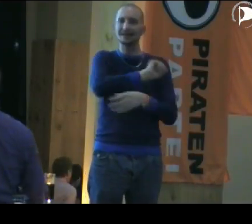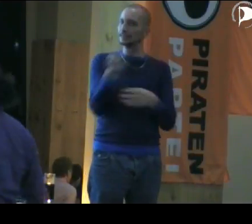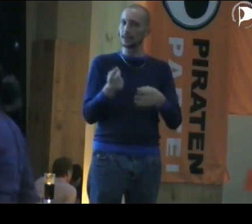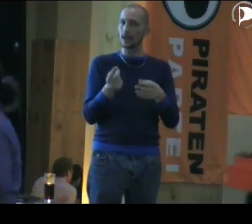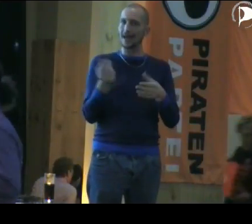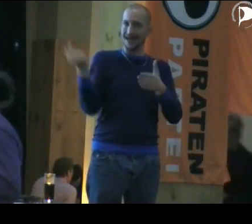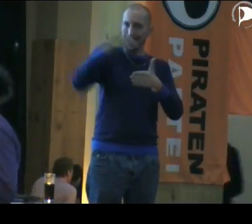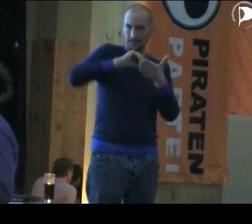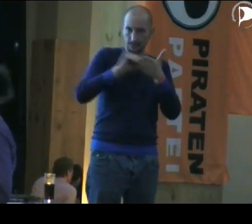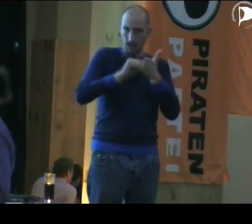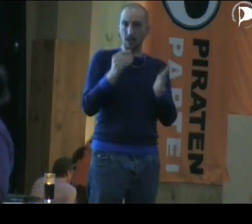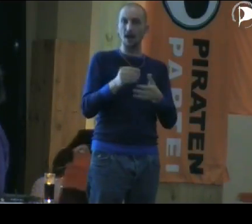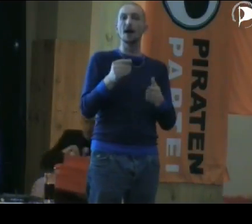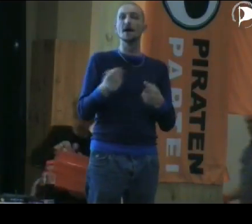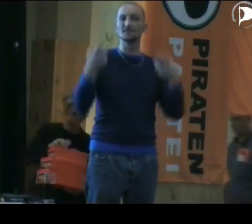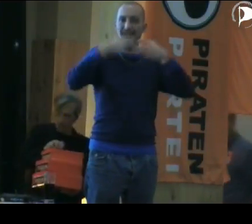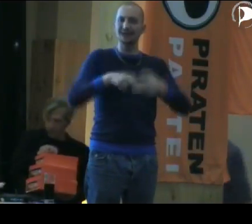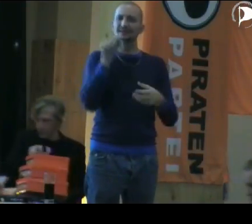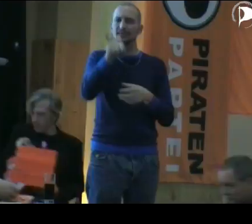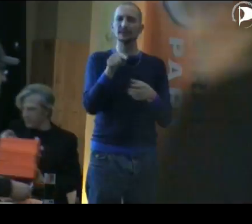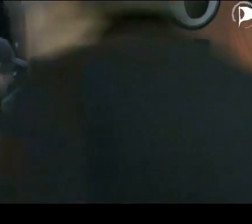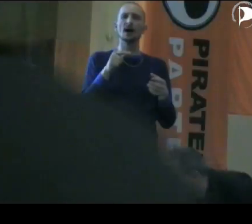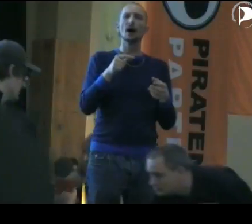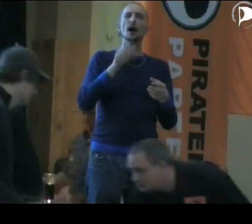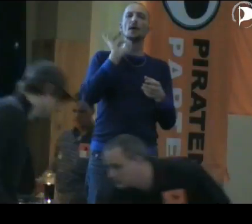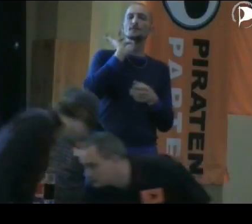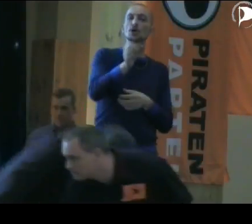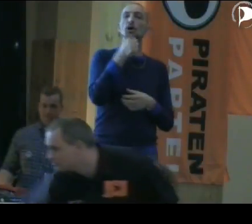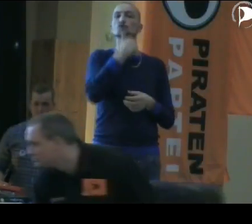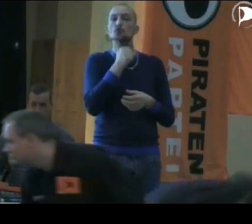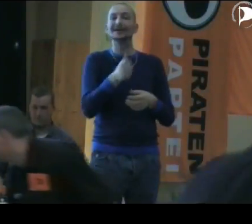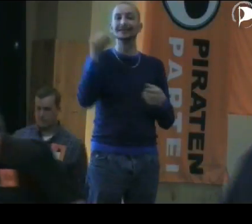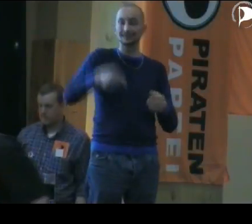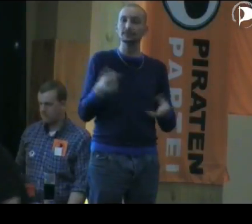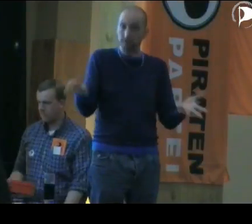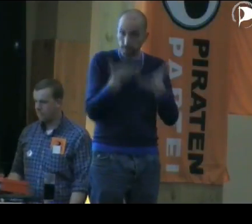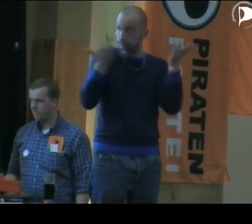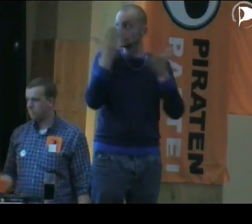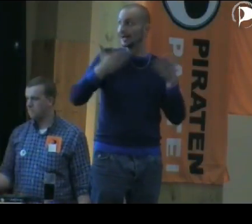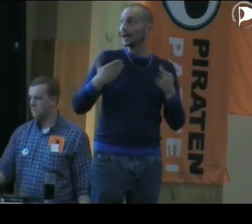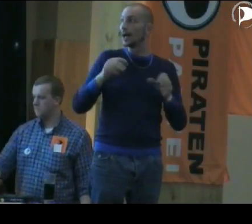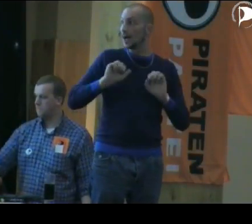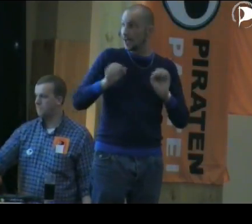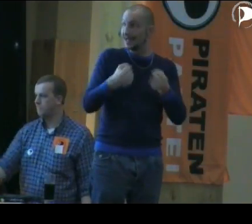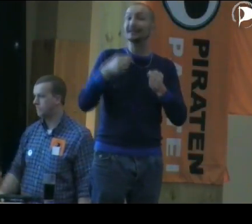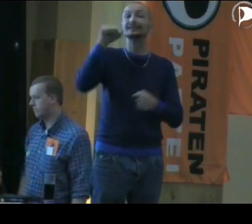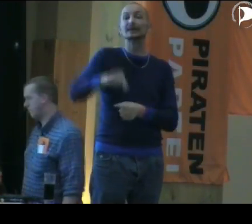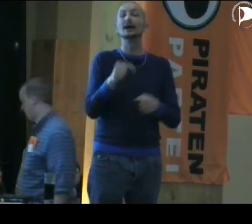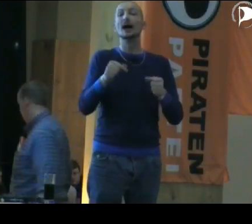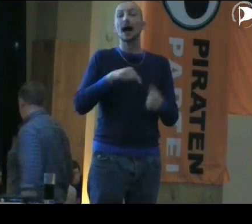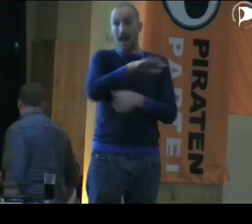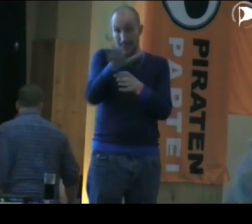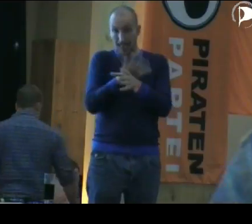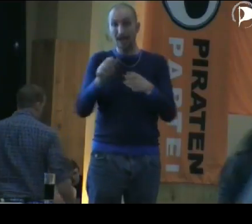der die meisten fördergelder für super manchmal und politische jugendarbeit von den ländern vom kunstlied